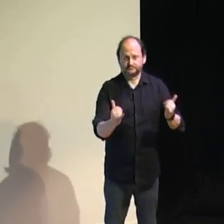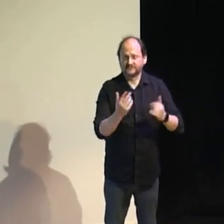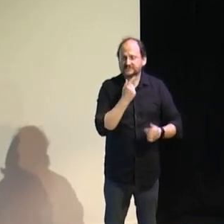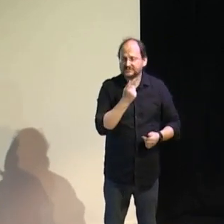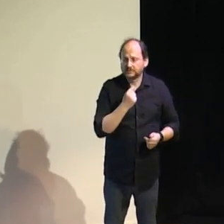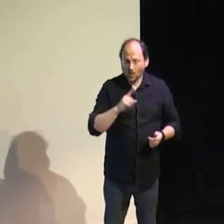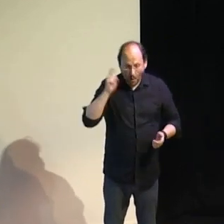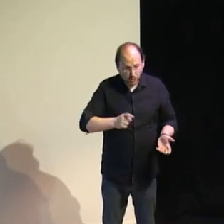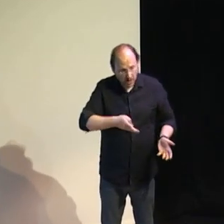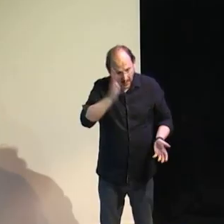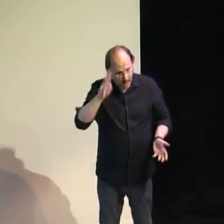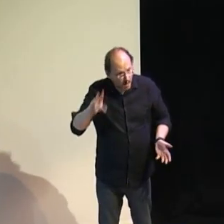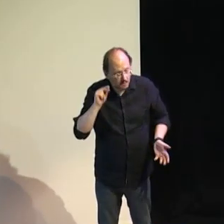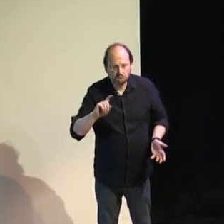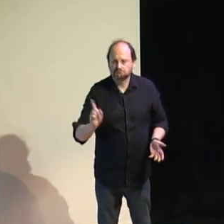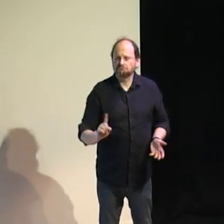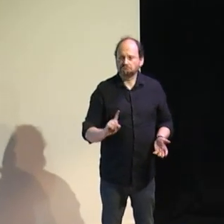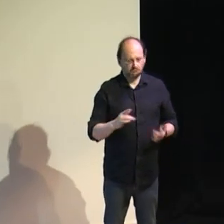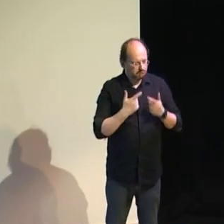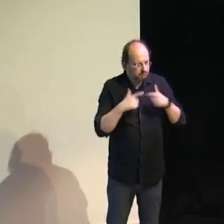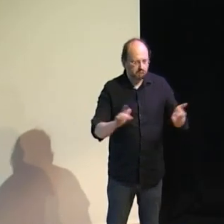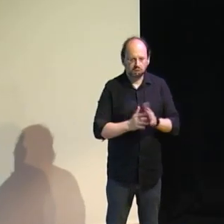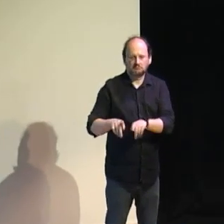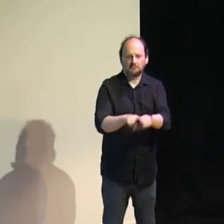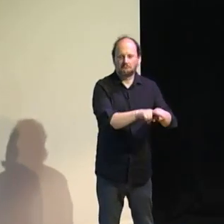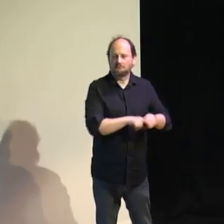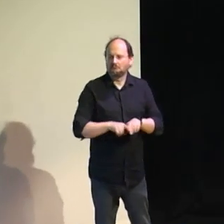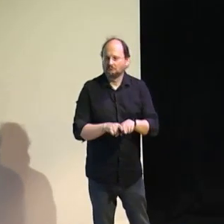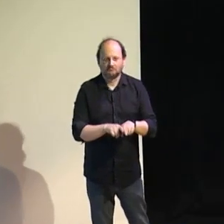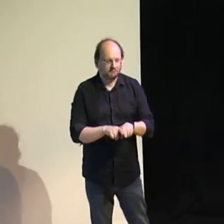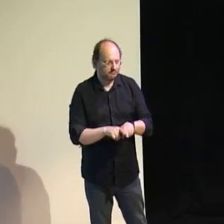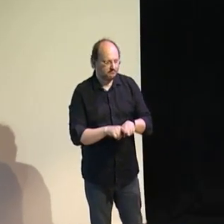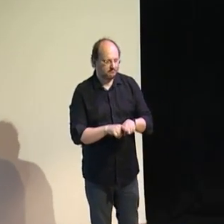personnes qui regardaient le théâtre, il était difficile